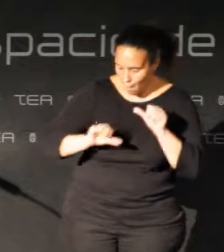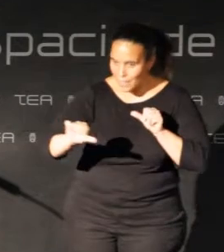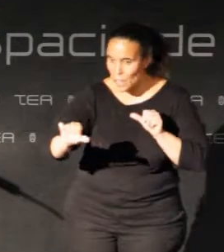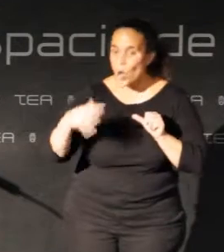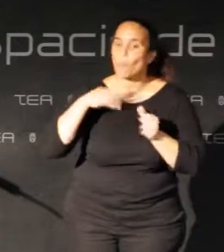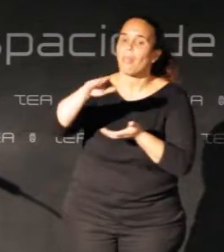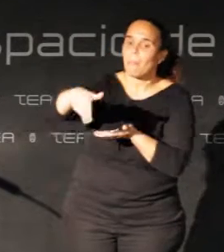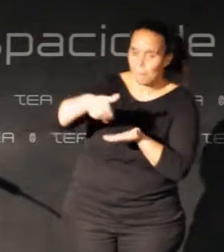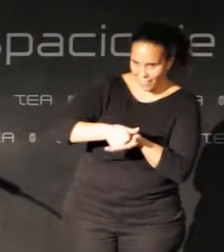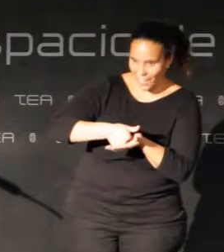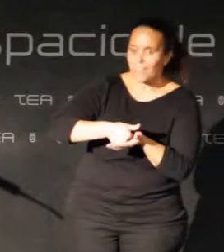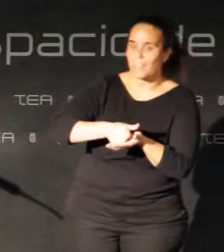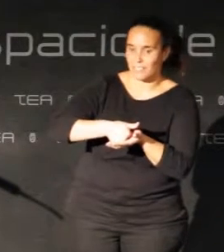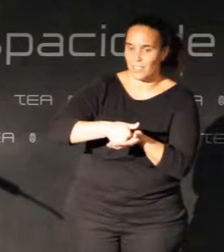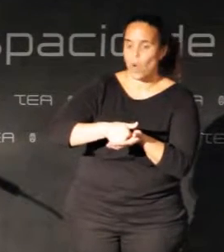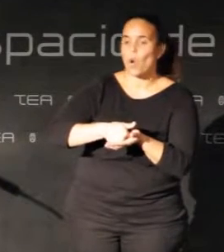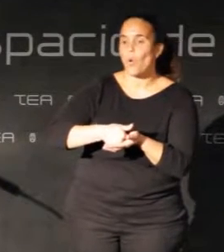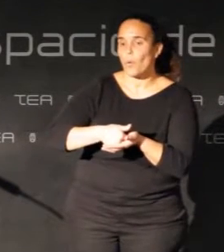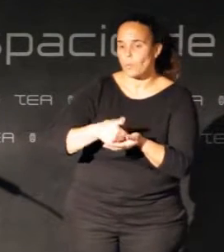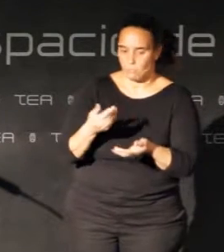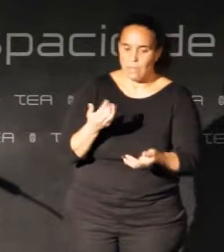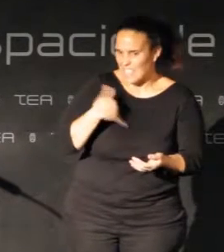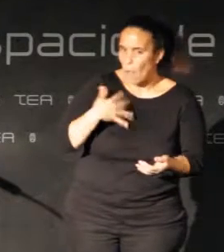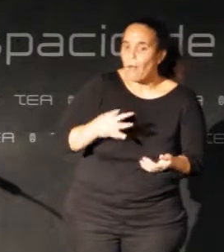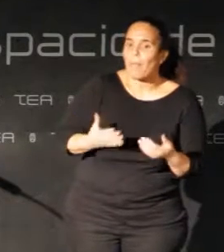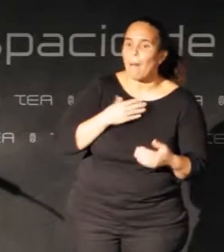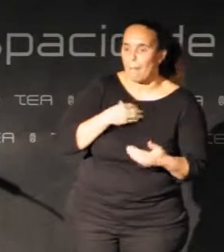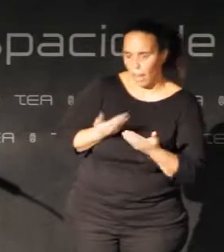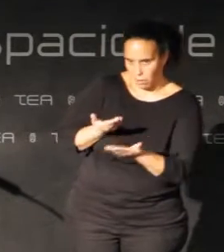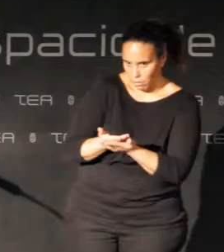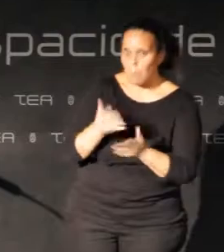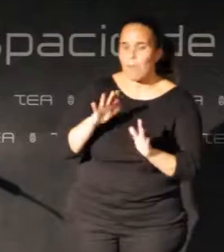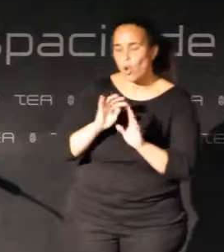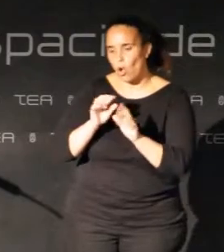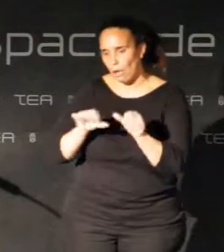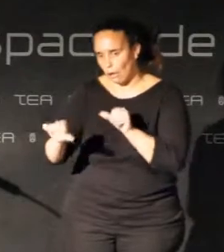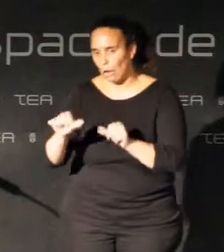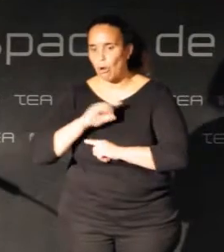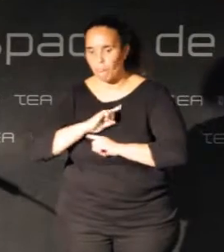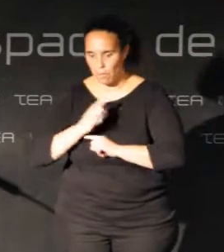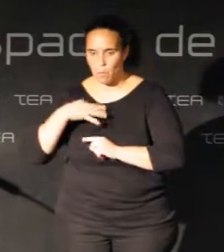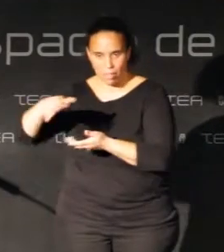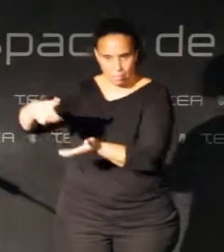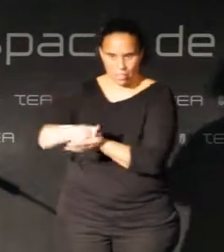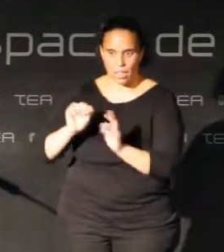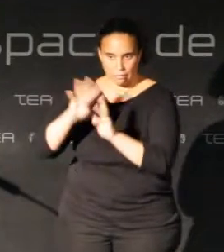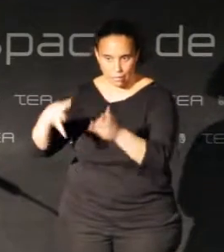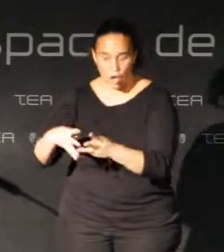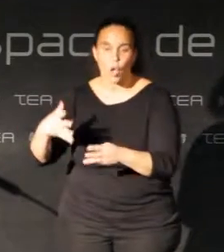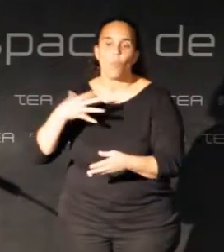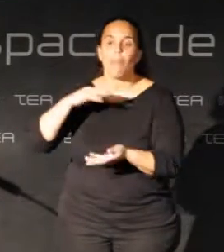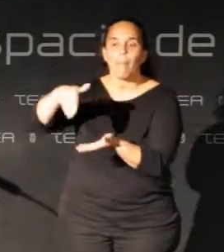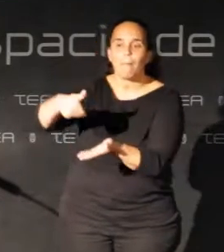se puede solicitar el formulario vía papel desde ya hace bastante tiempo, y para que se les cedan los